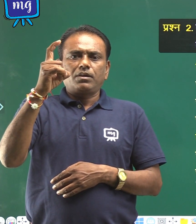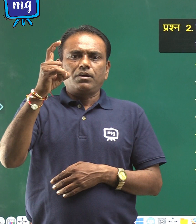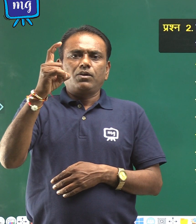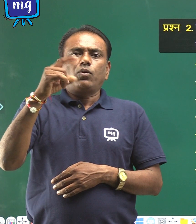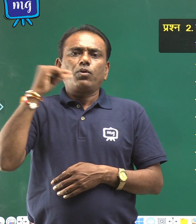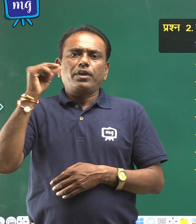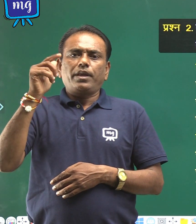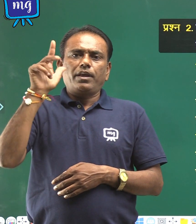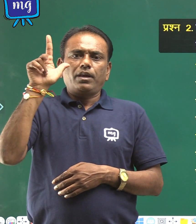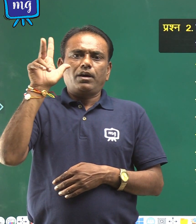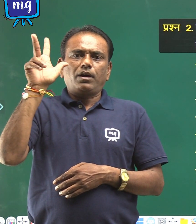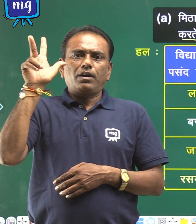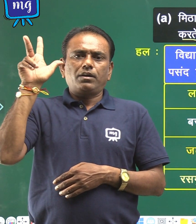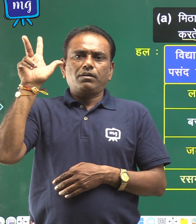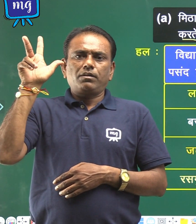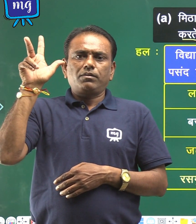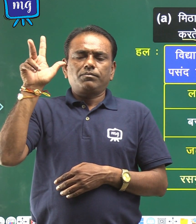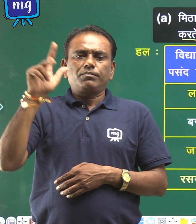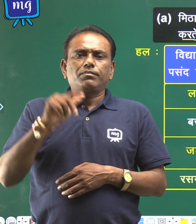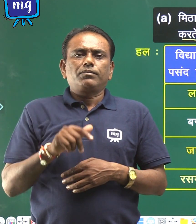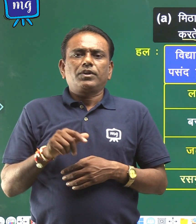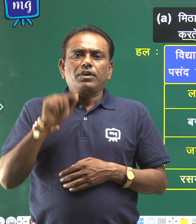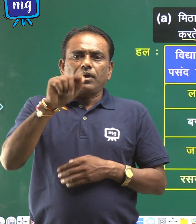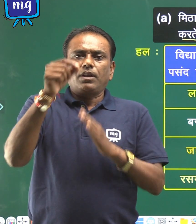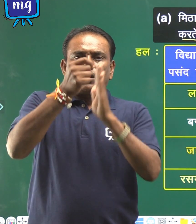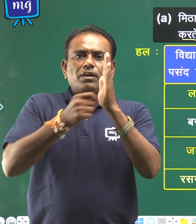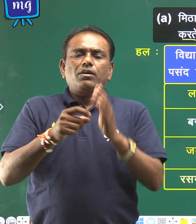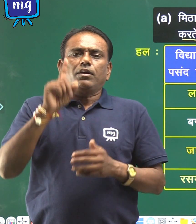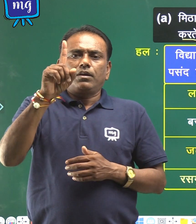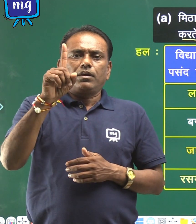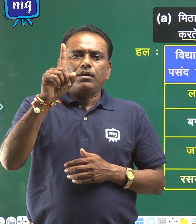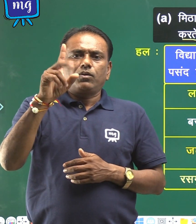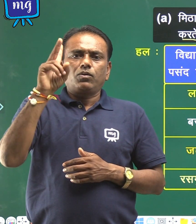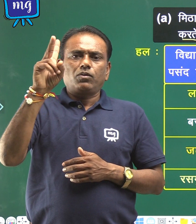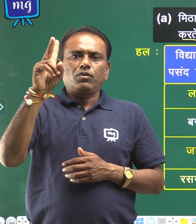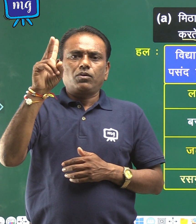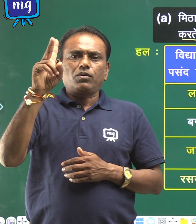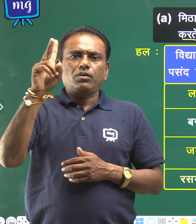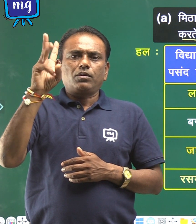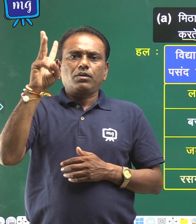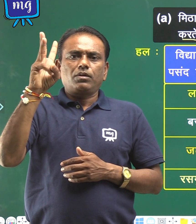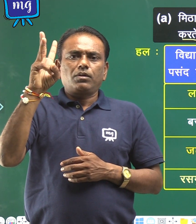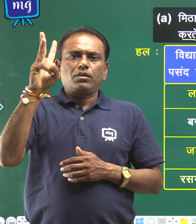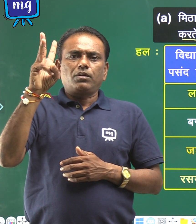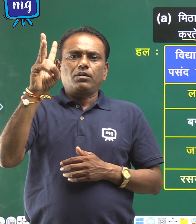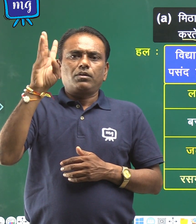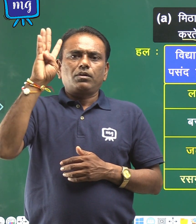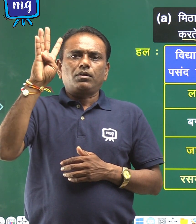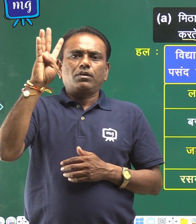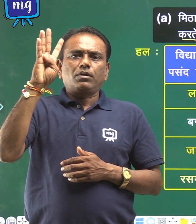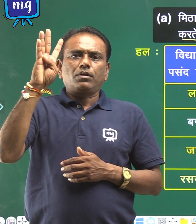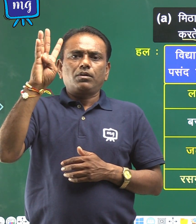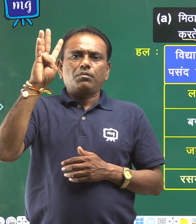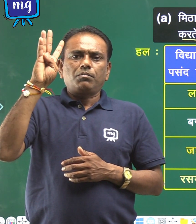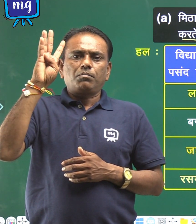और ये 8। यहाँ लिखेंगे 1 2 3